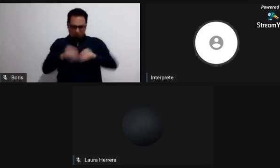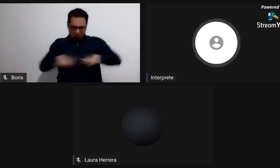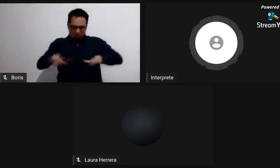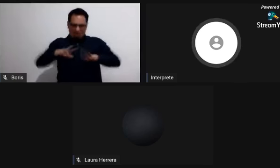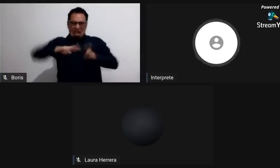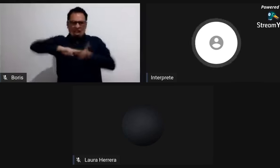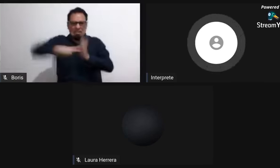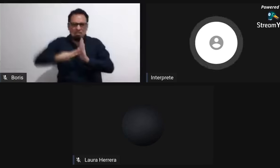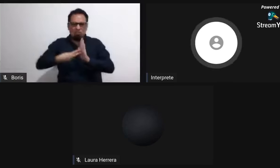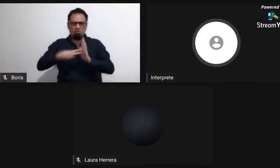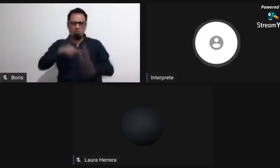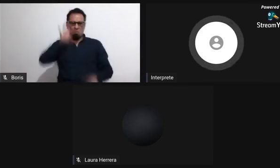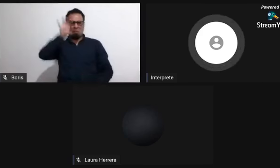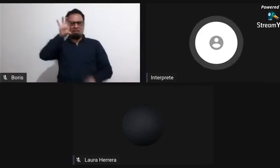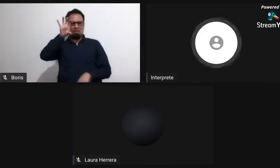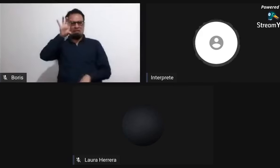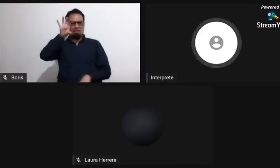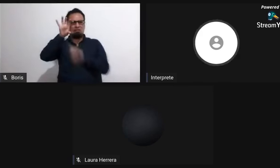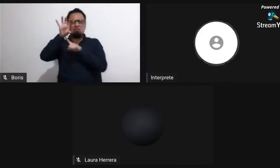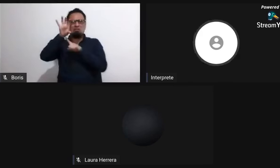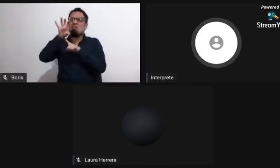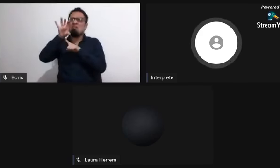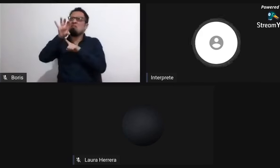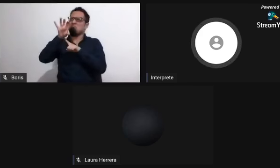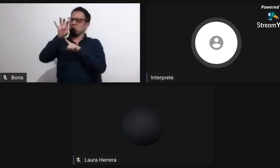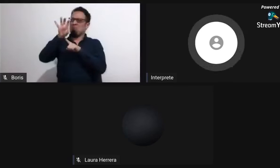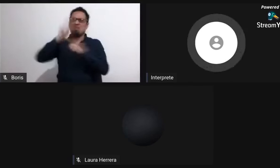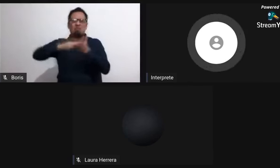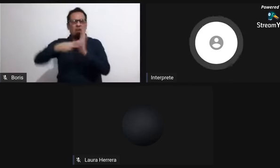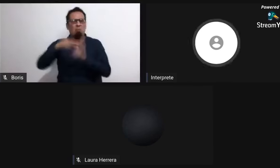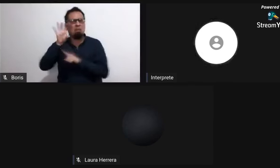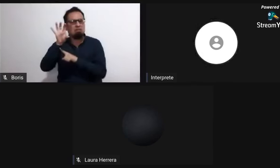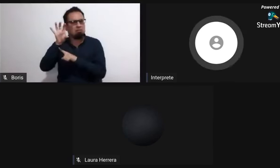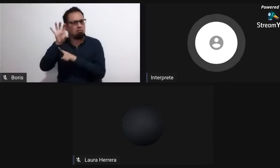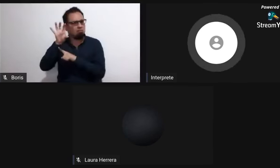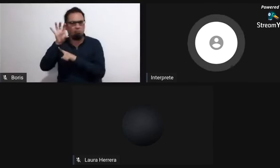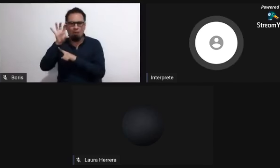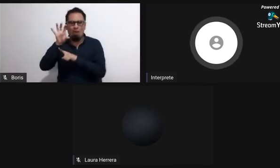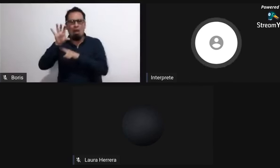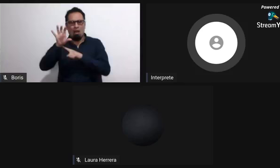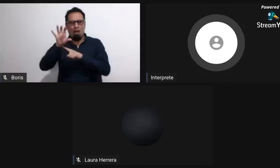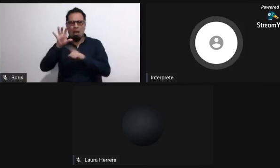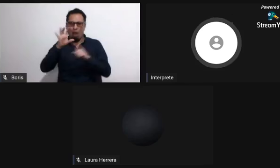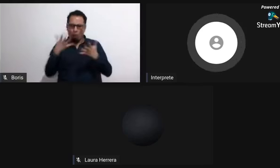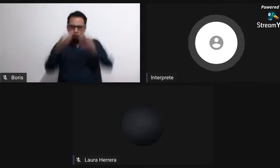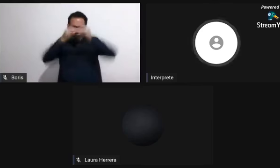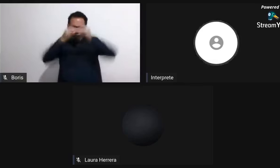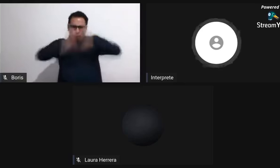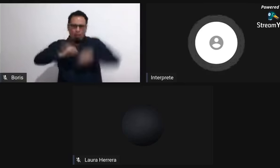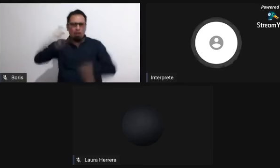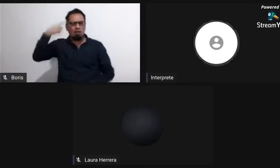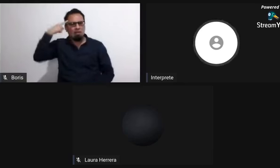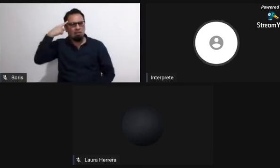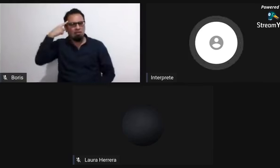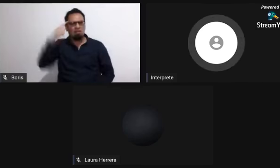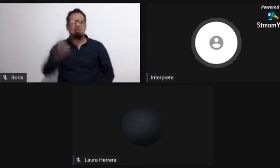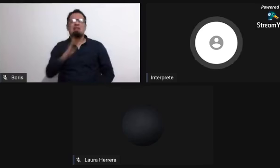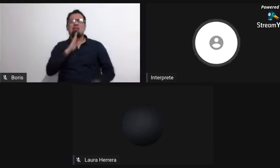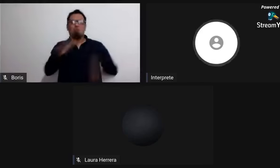base en todo ese movimiento de revolución que se estaba dando en Europa y entonces acá en Colombia o en el territorio que hoy conocemos